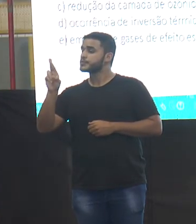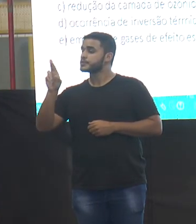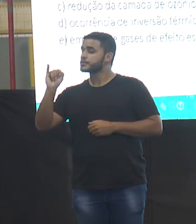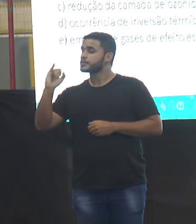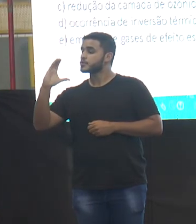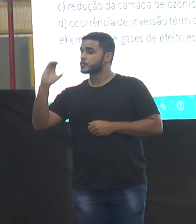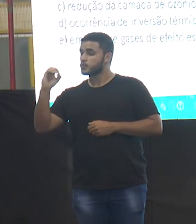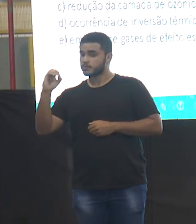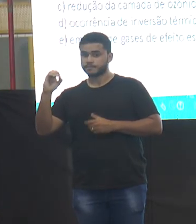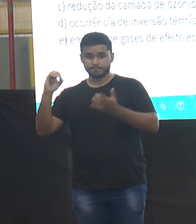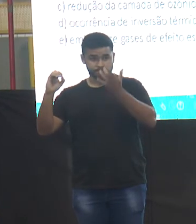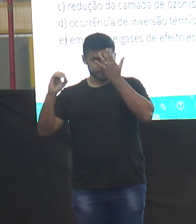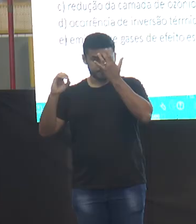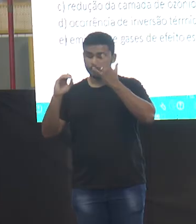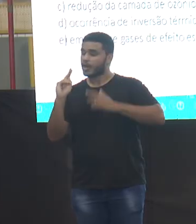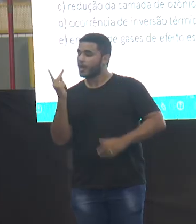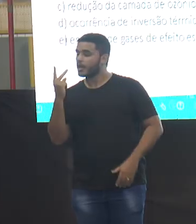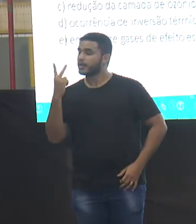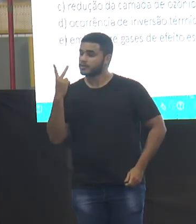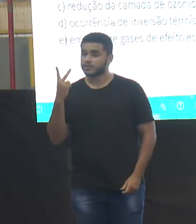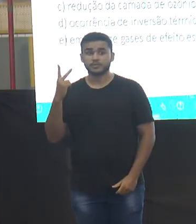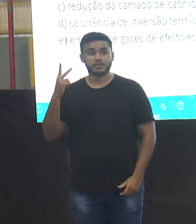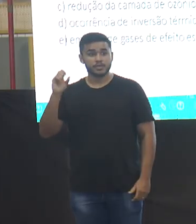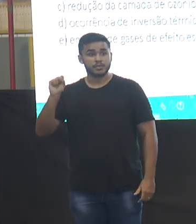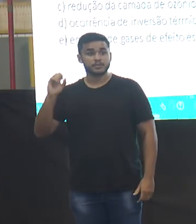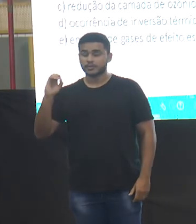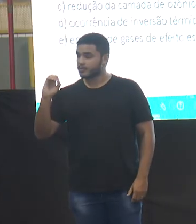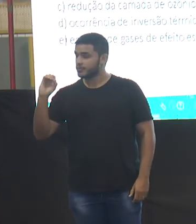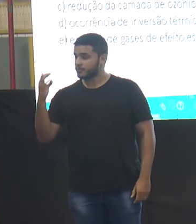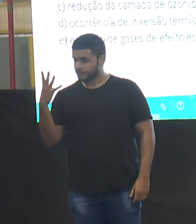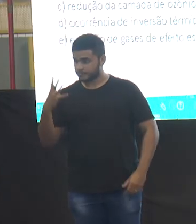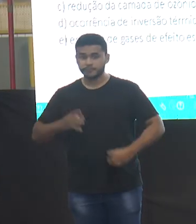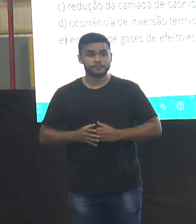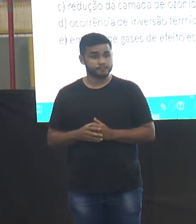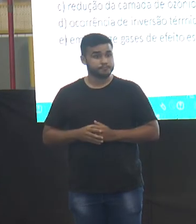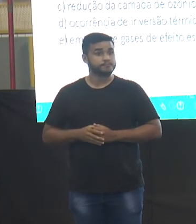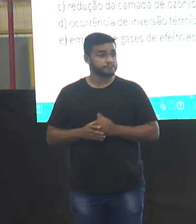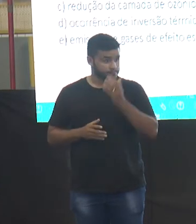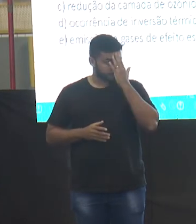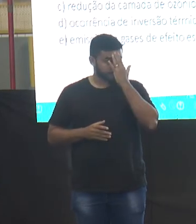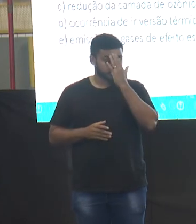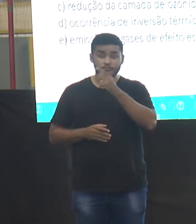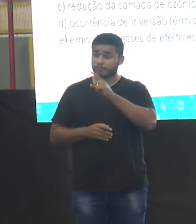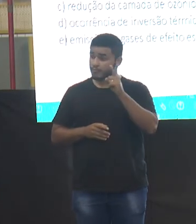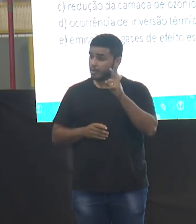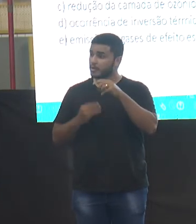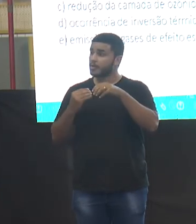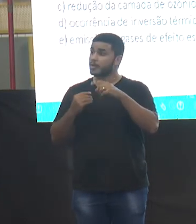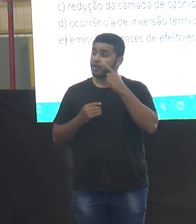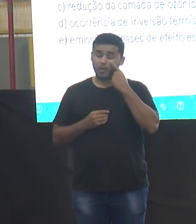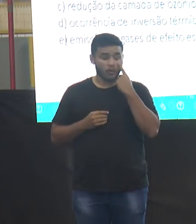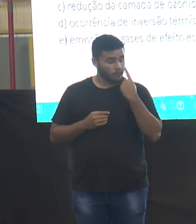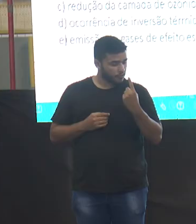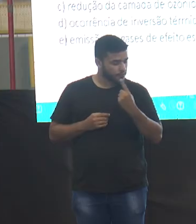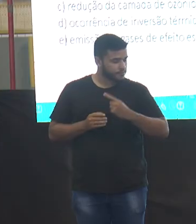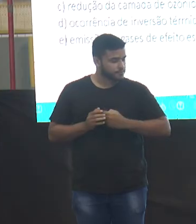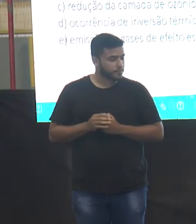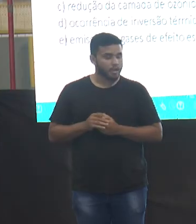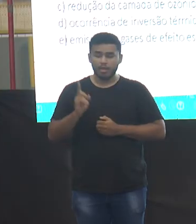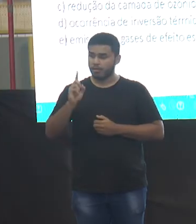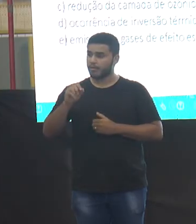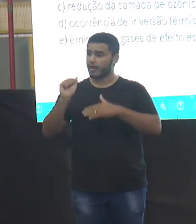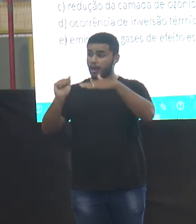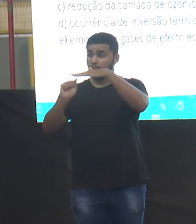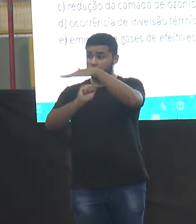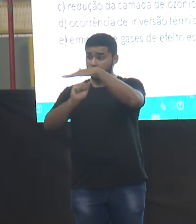H2SO4. Então, isso daí, gente, é um fenômeno. Se você está vendo que isso é um